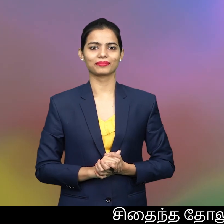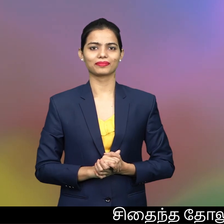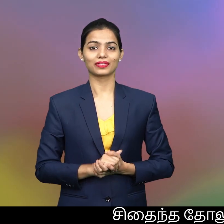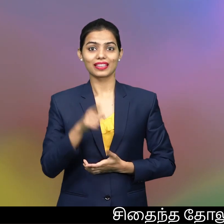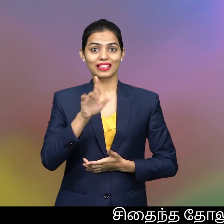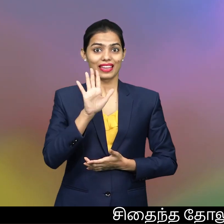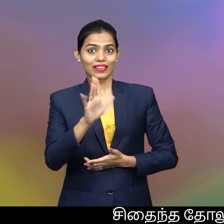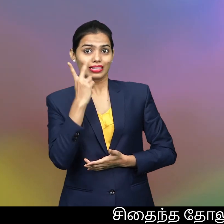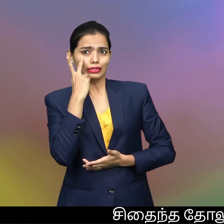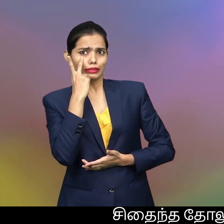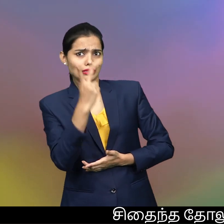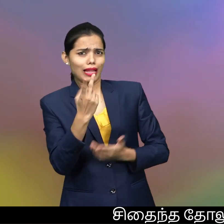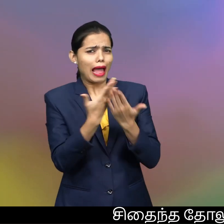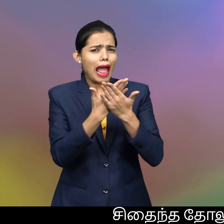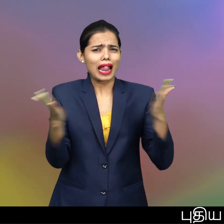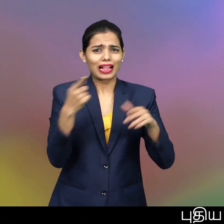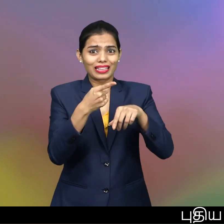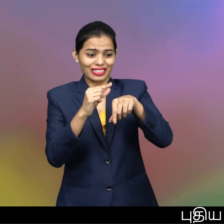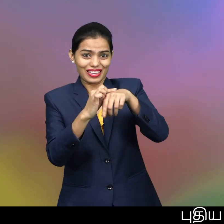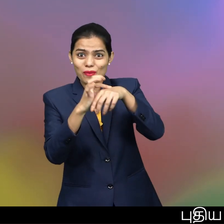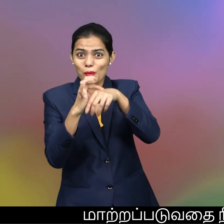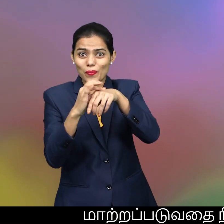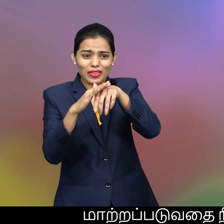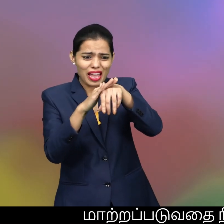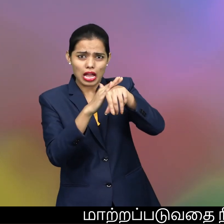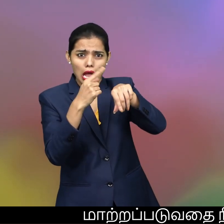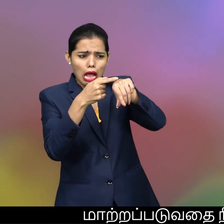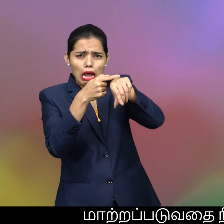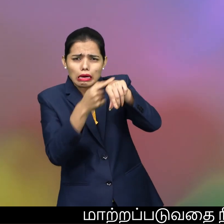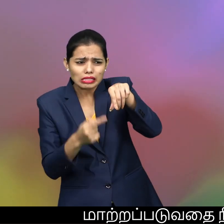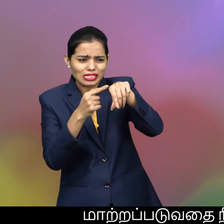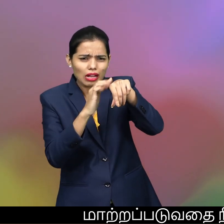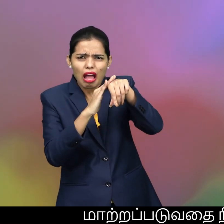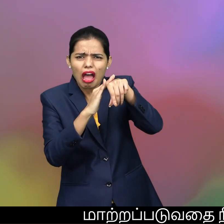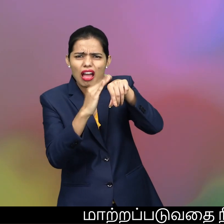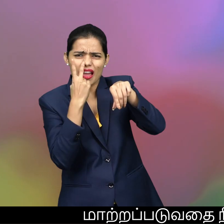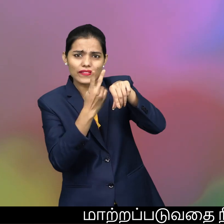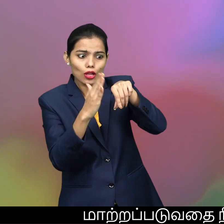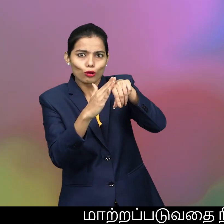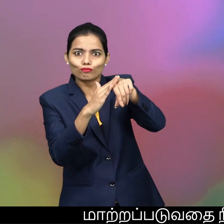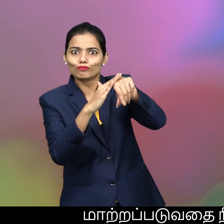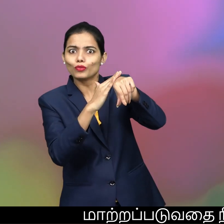சிதைந்த தோலுடன் எந்த காயமும் புதிய தோலுடன் மாற்றப்படுவதை நீங்கள் கவனித்தீர்களா?